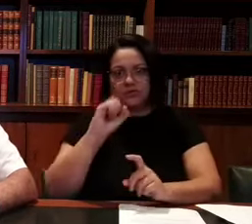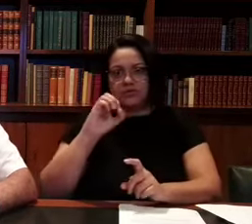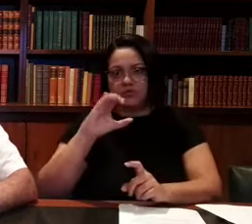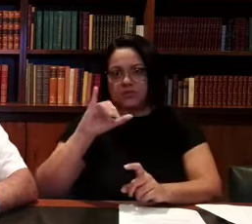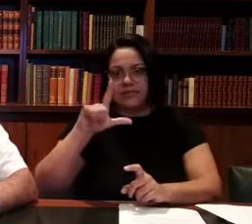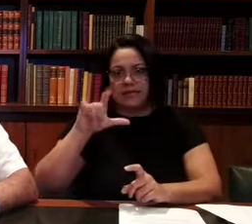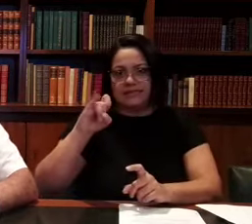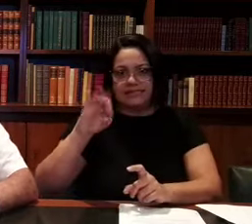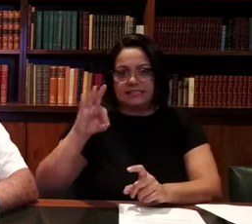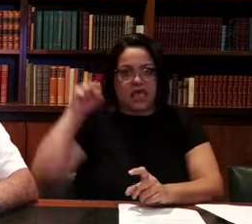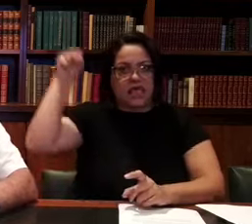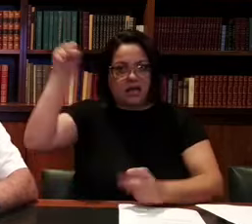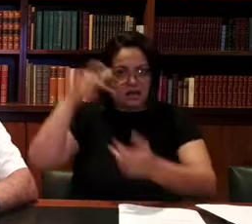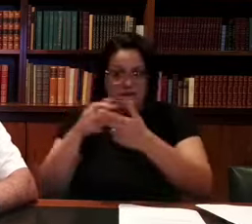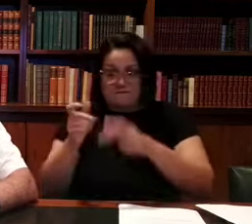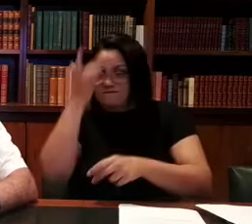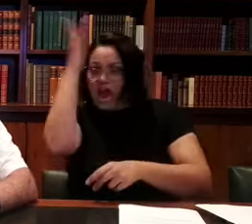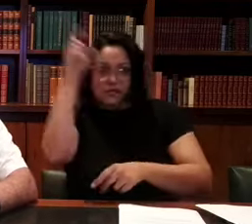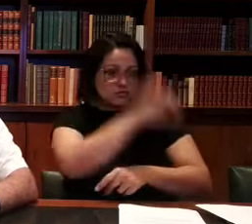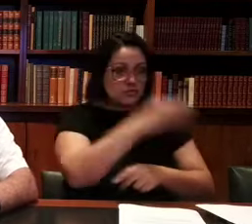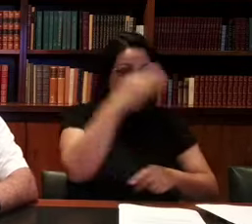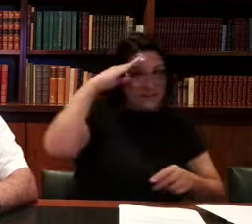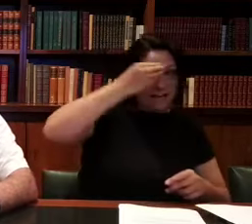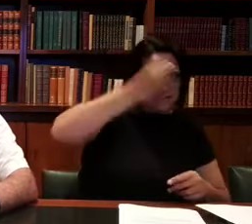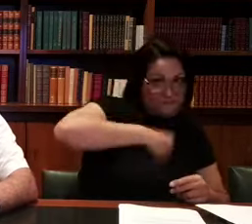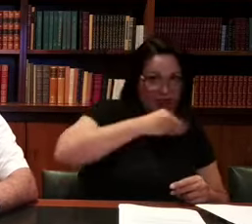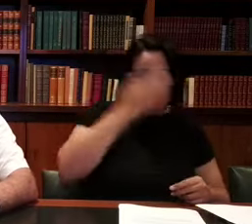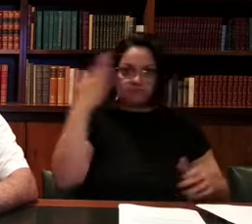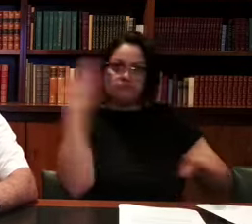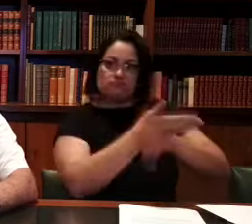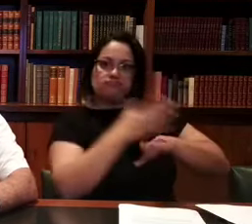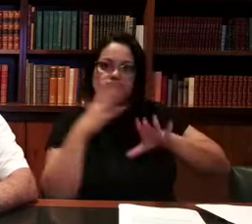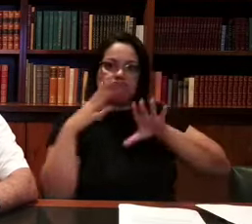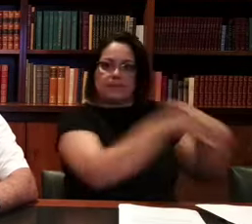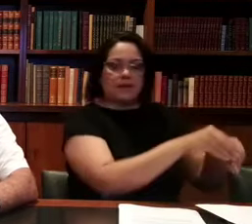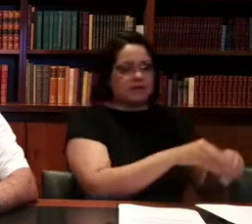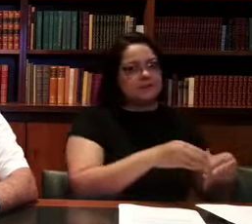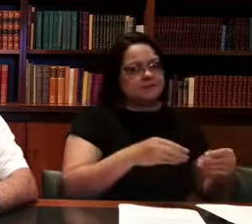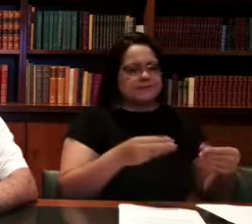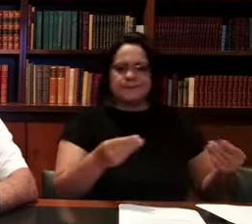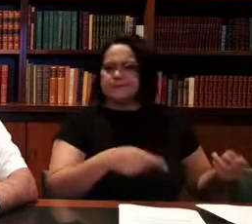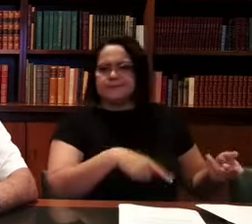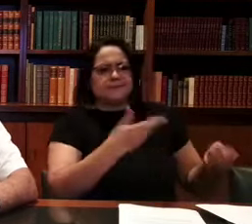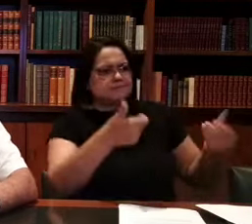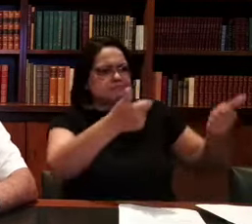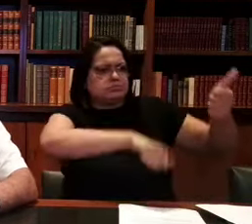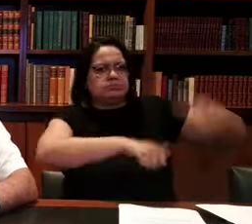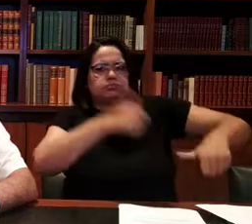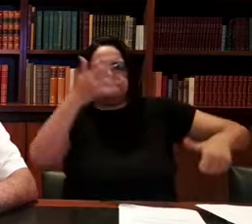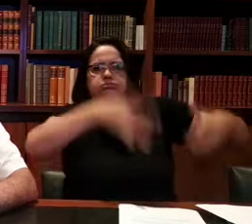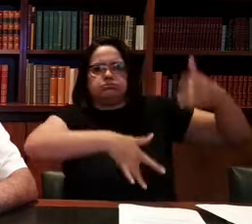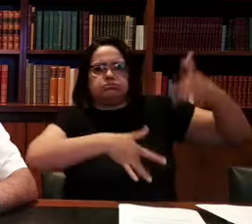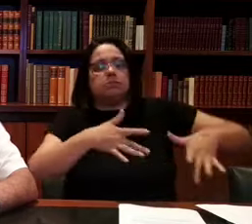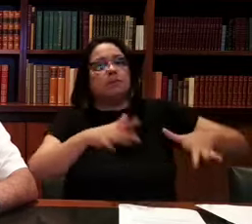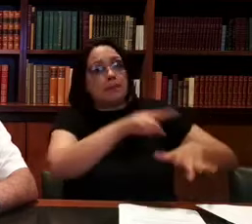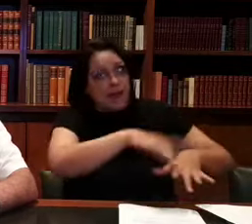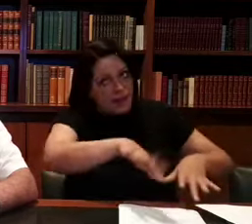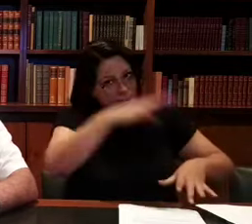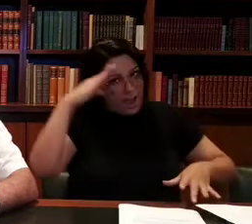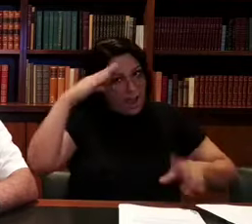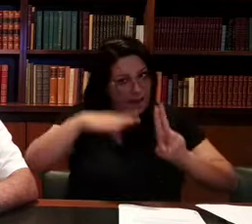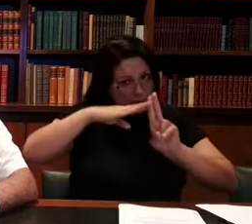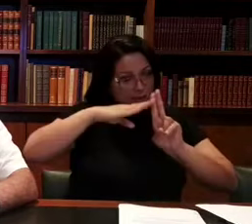apesar do sucateamento das Forças Armadas acesso e nós começamos a recuperar essa aí mais uma Face de suas amadas custa dinheiro